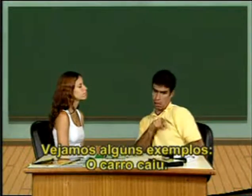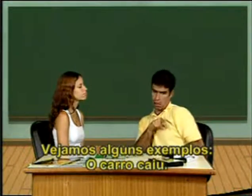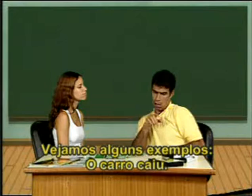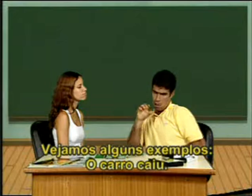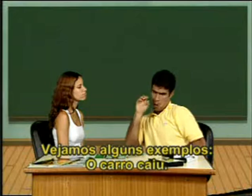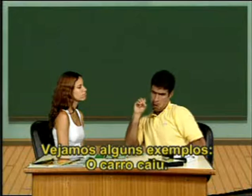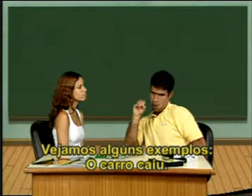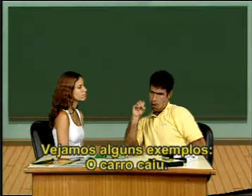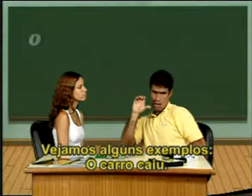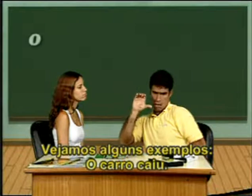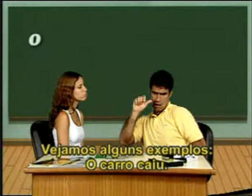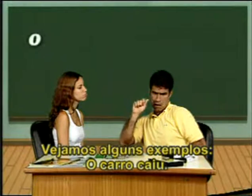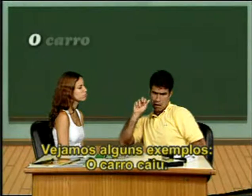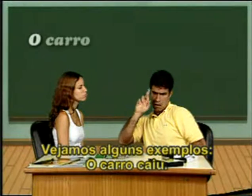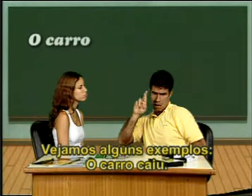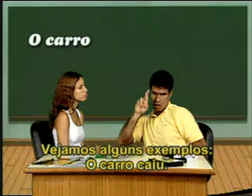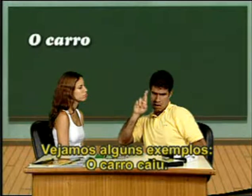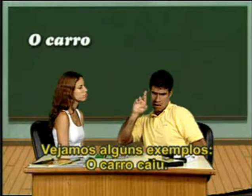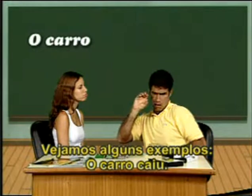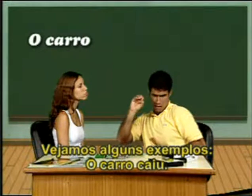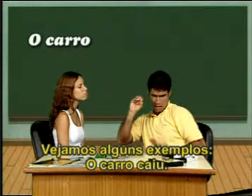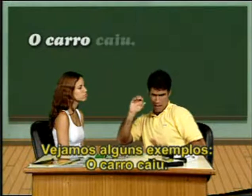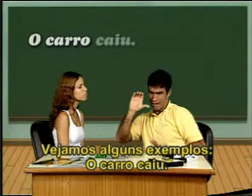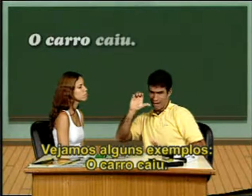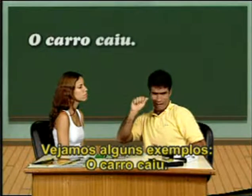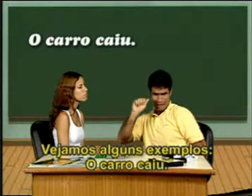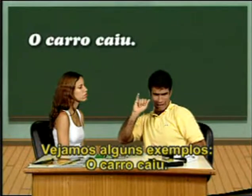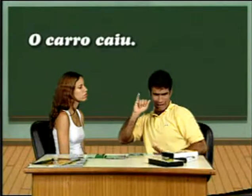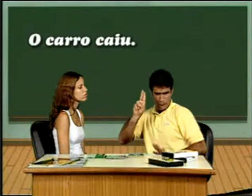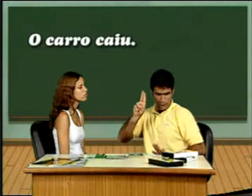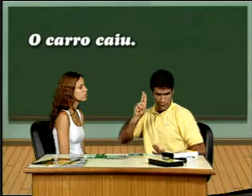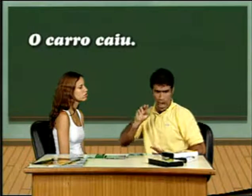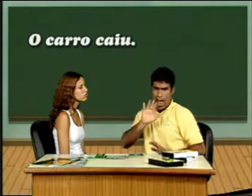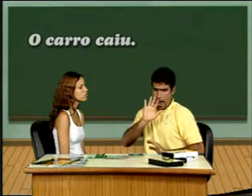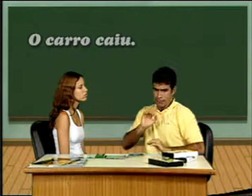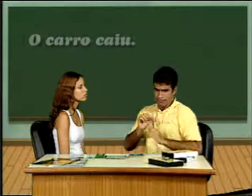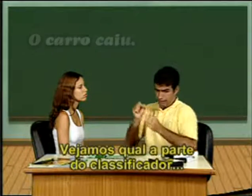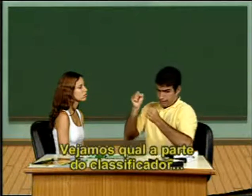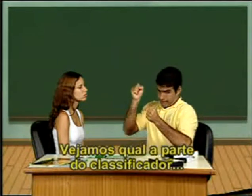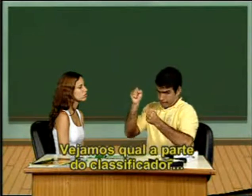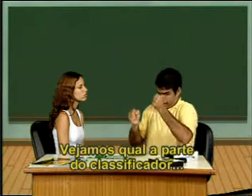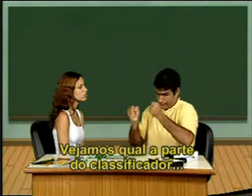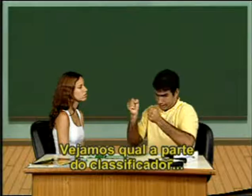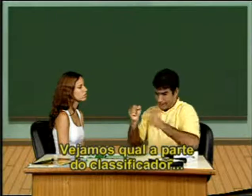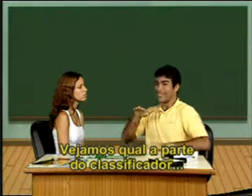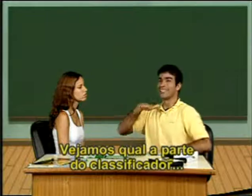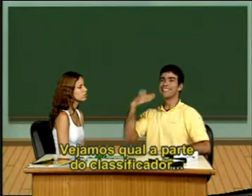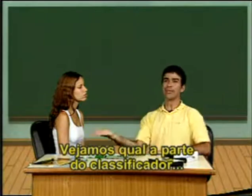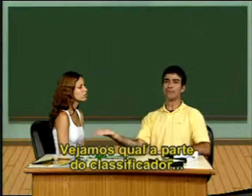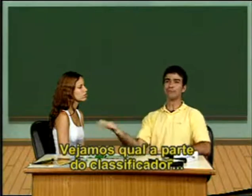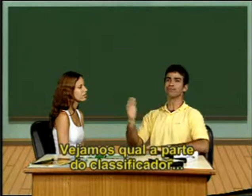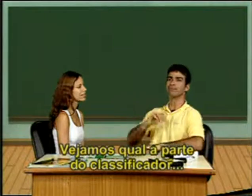Vejamos alguns exemplos. O carro caiu. Vejamos qual a parte do